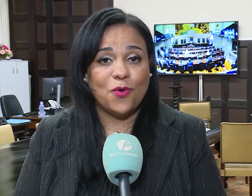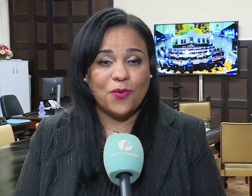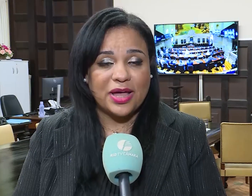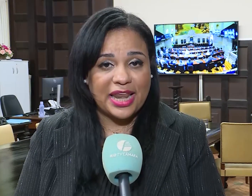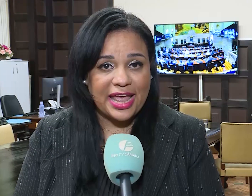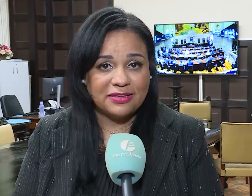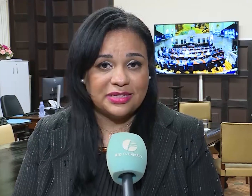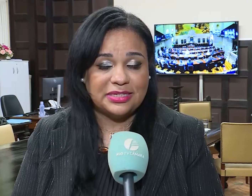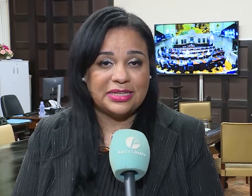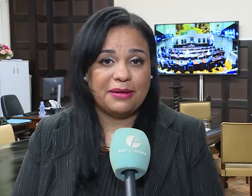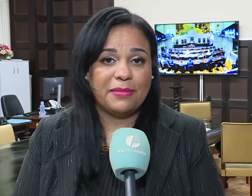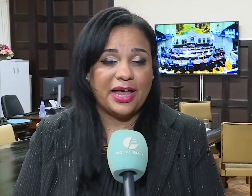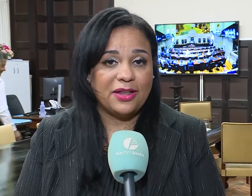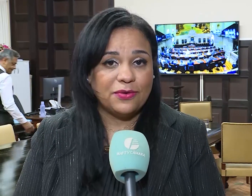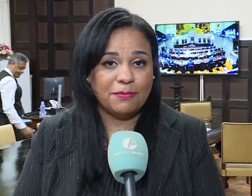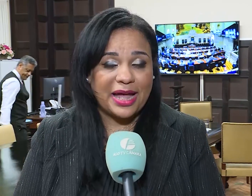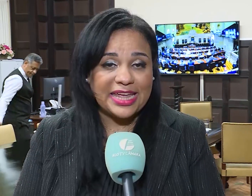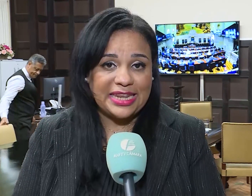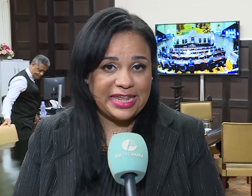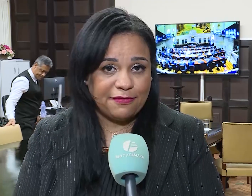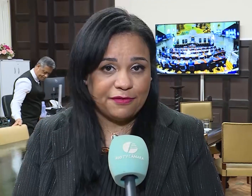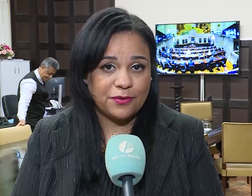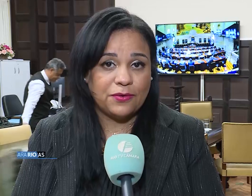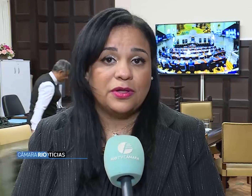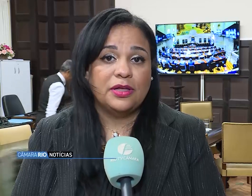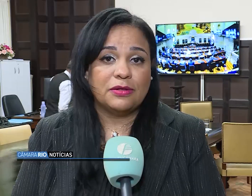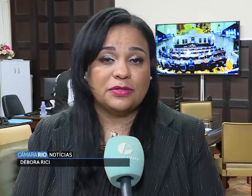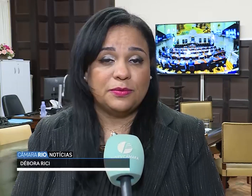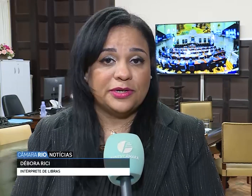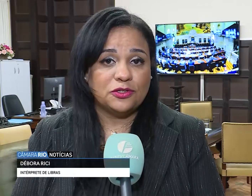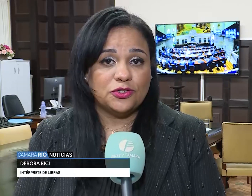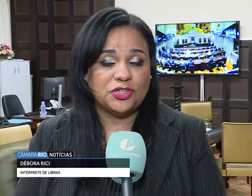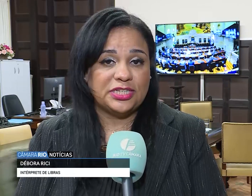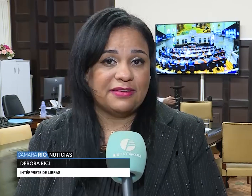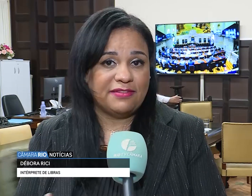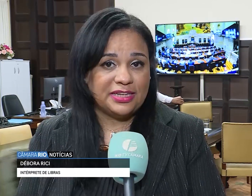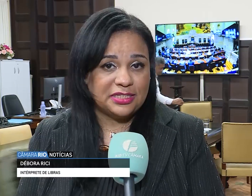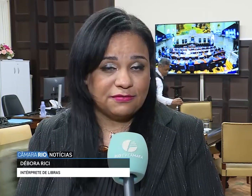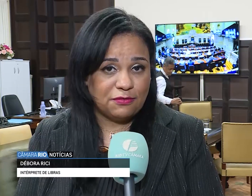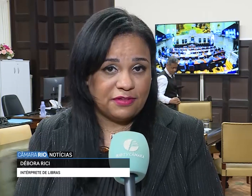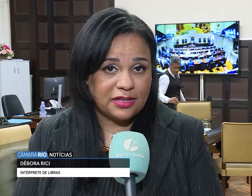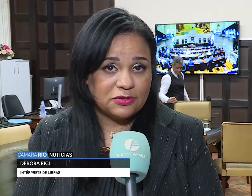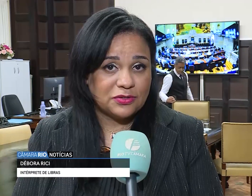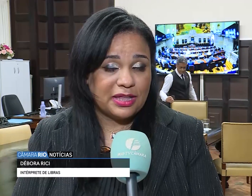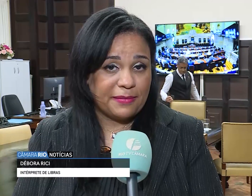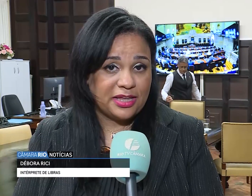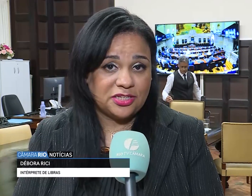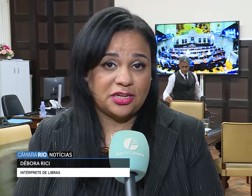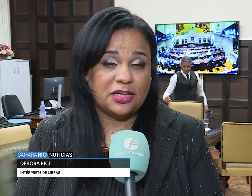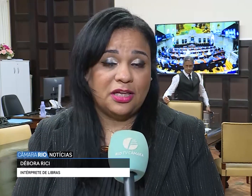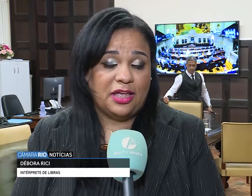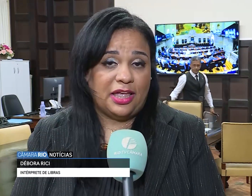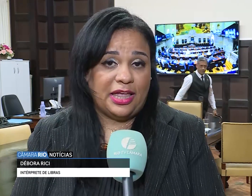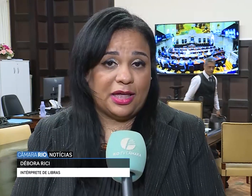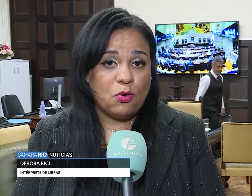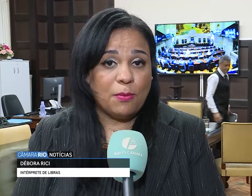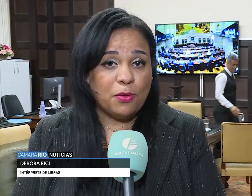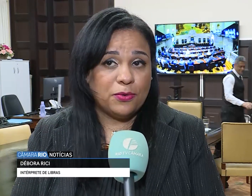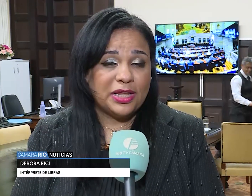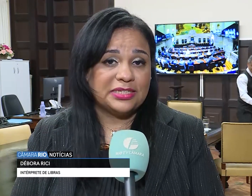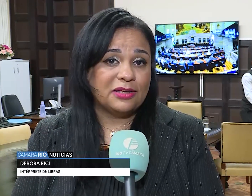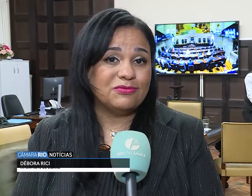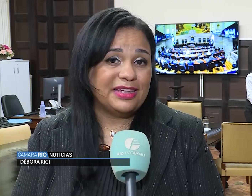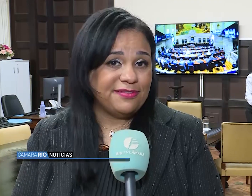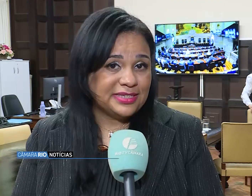trabalho concreto, desse trabalho magnífico que o Tribunal de Justiça vem desenvolvendo juntamente com